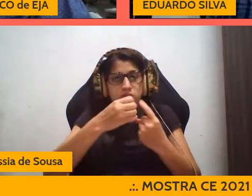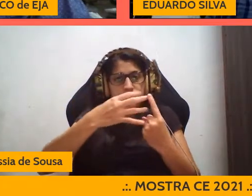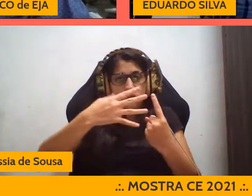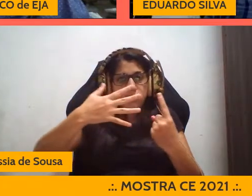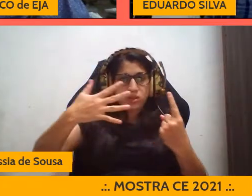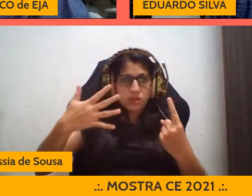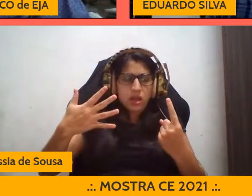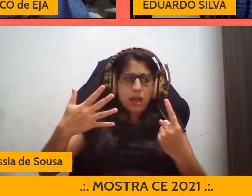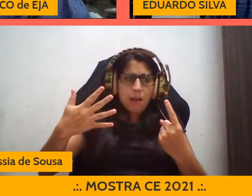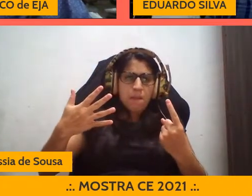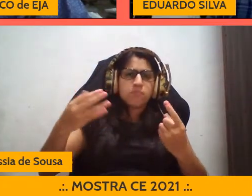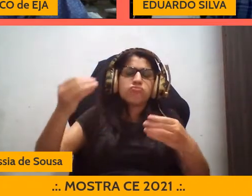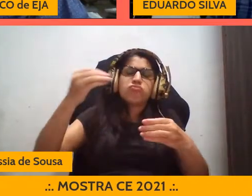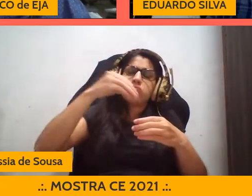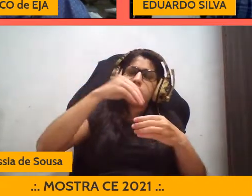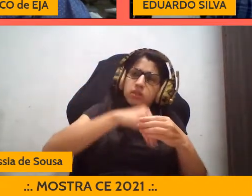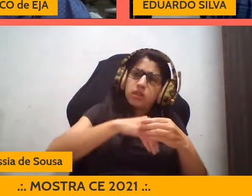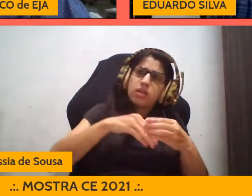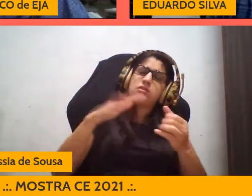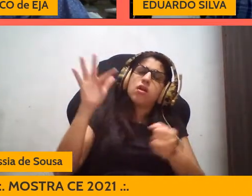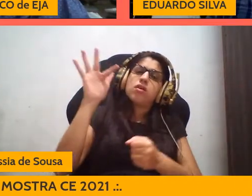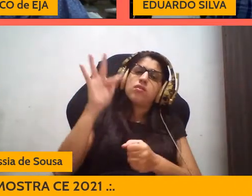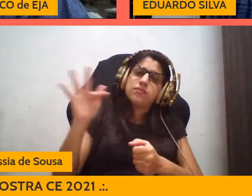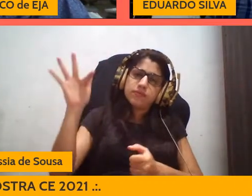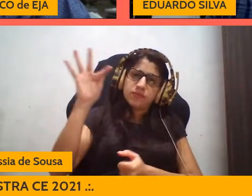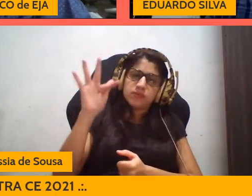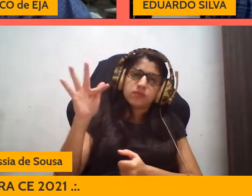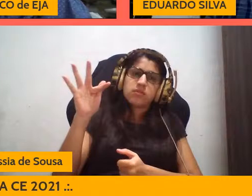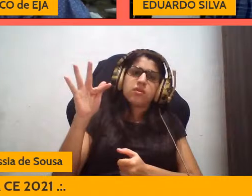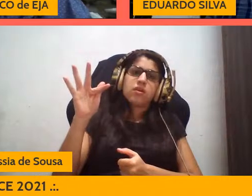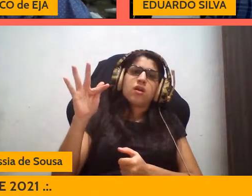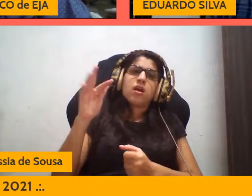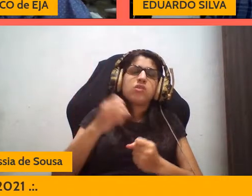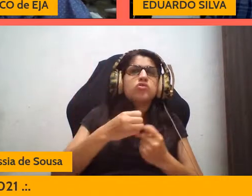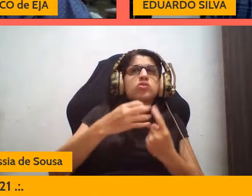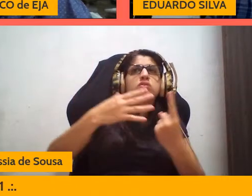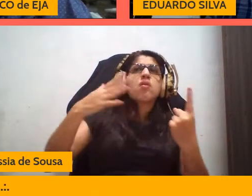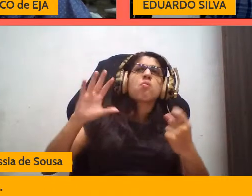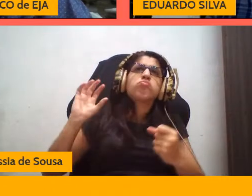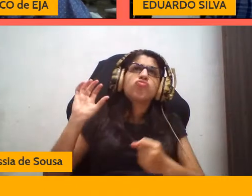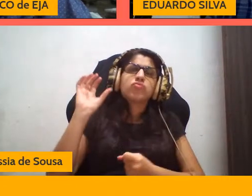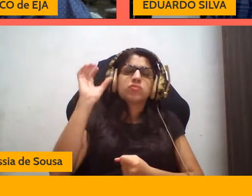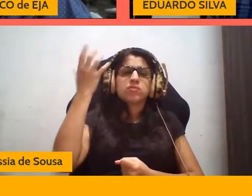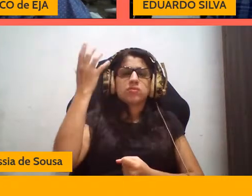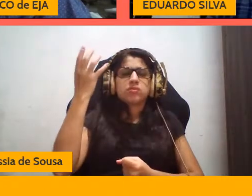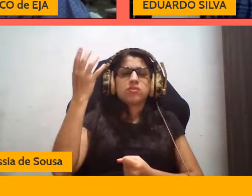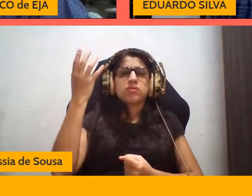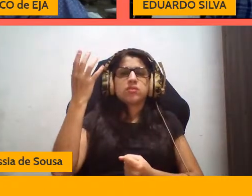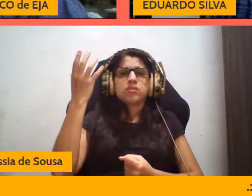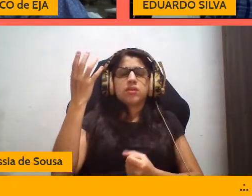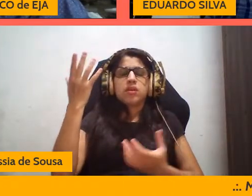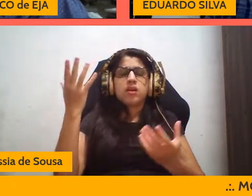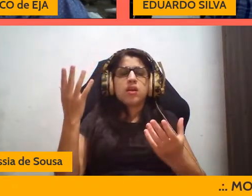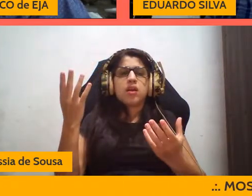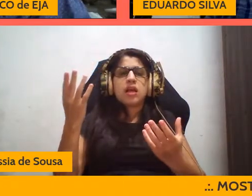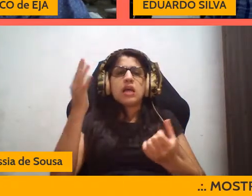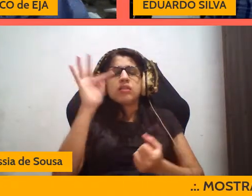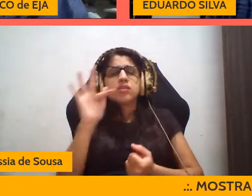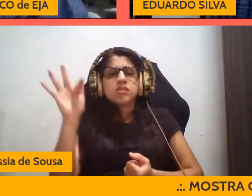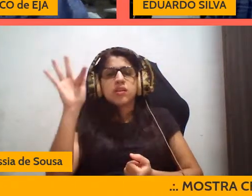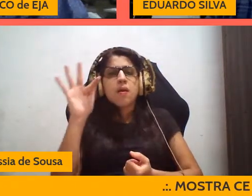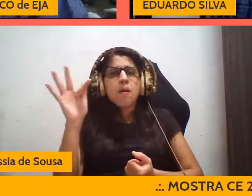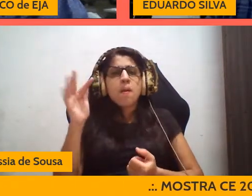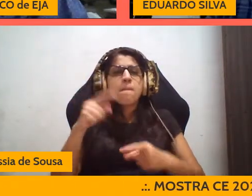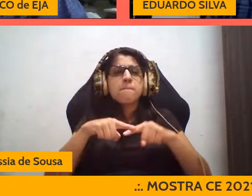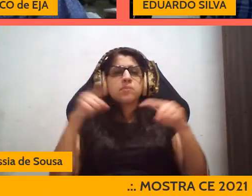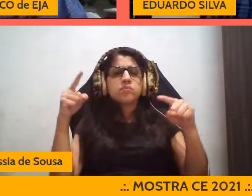dentro da universidade. Né? A extensão acontece normalmente fora de universidade, mas a